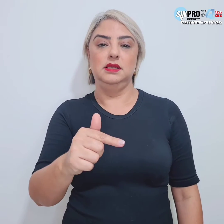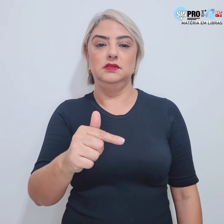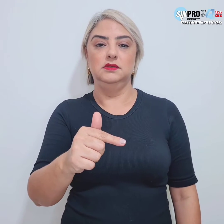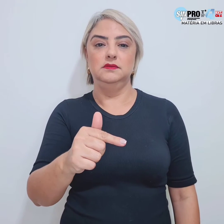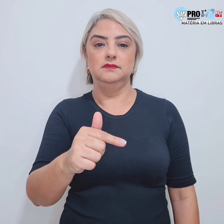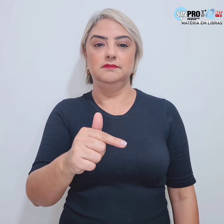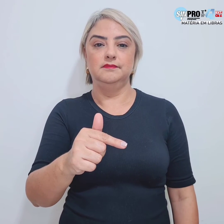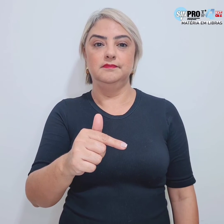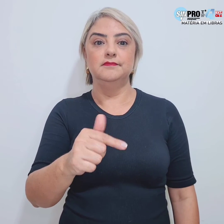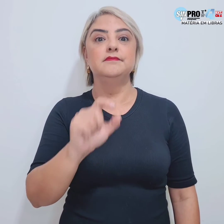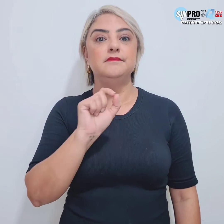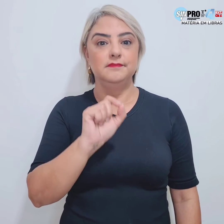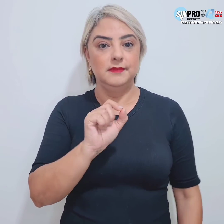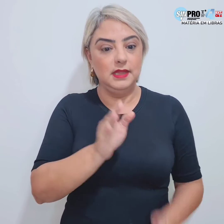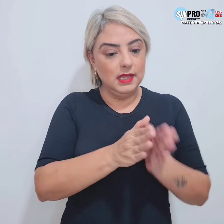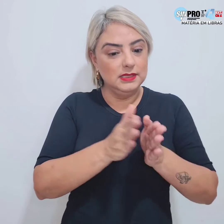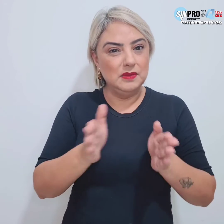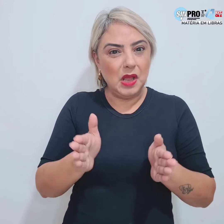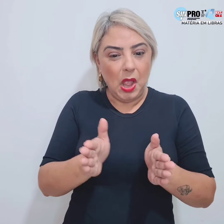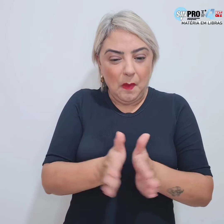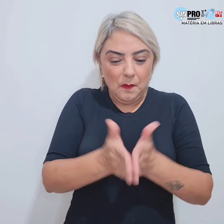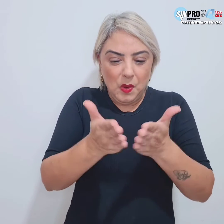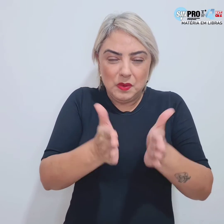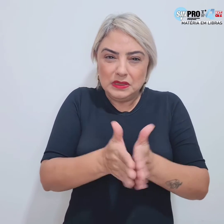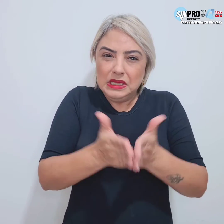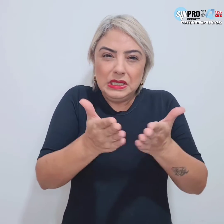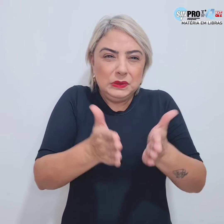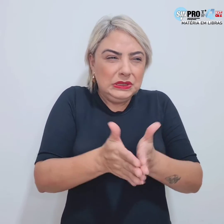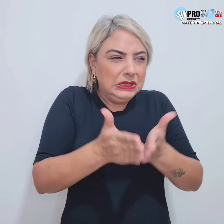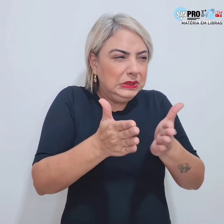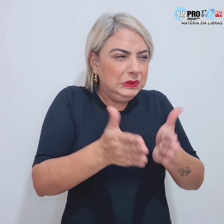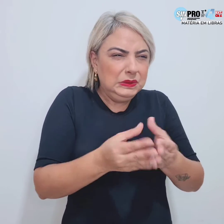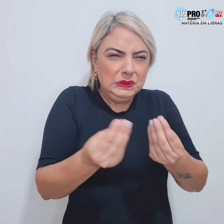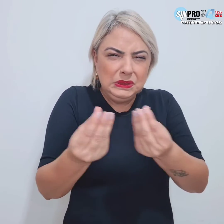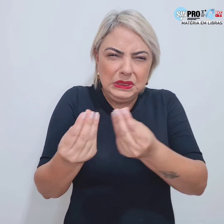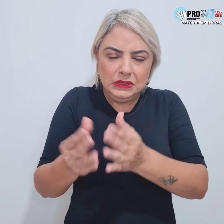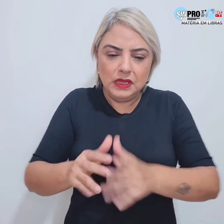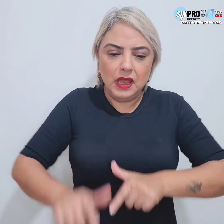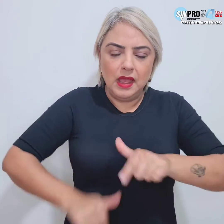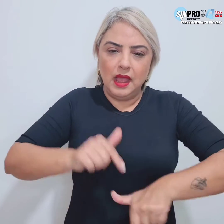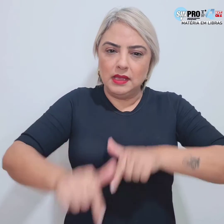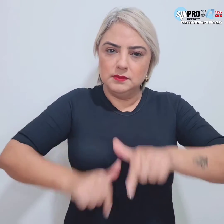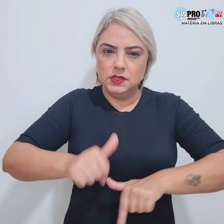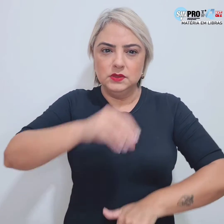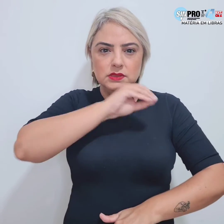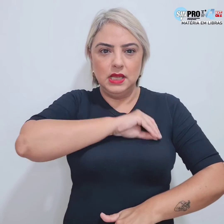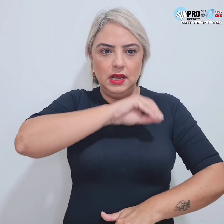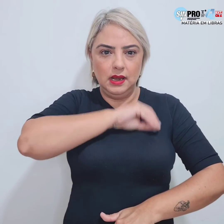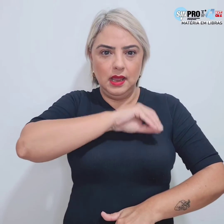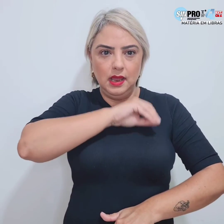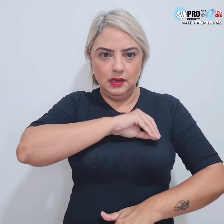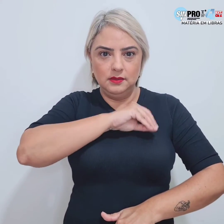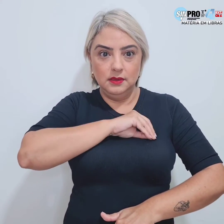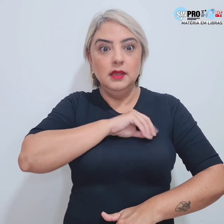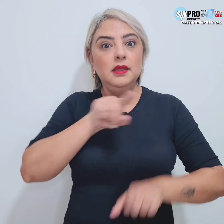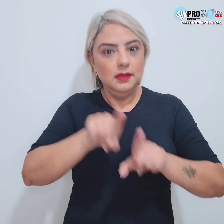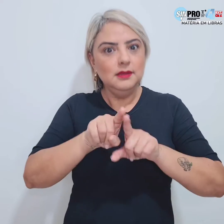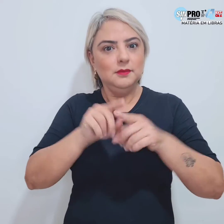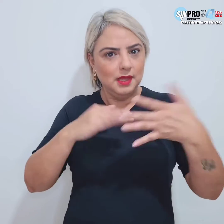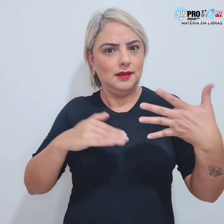e que empobreceu tanto os trabalhadores assalariados e a classe média, que